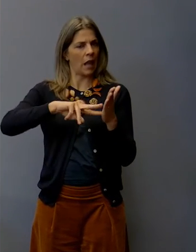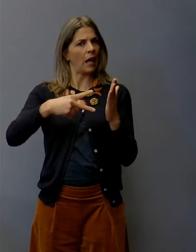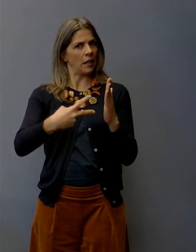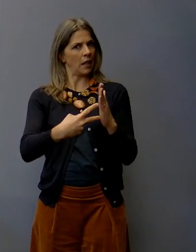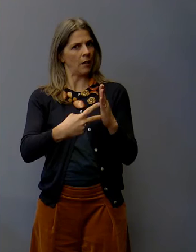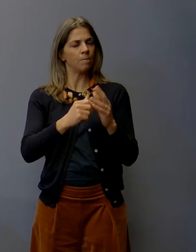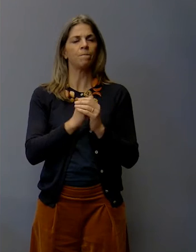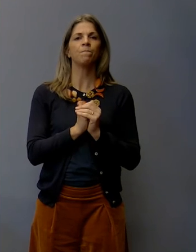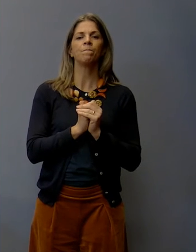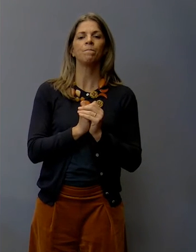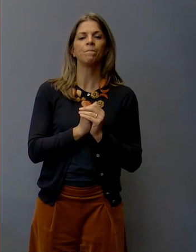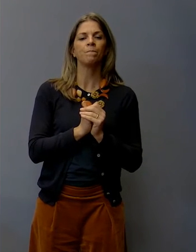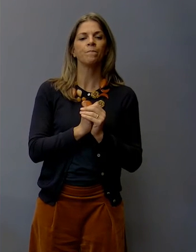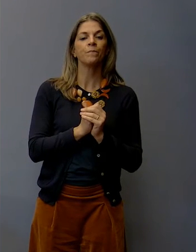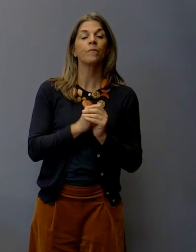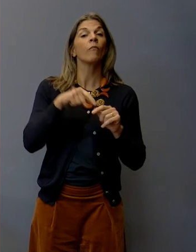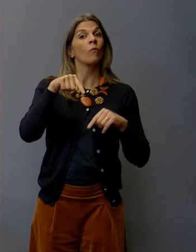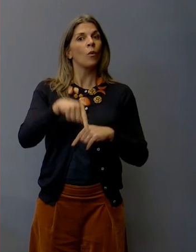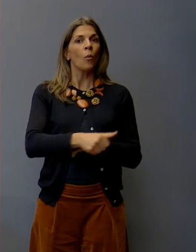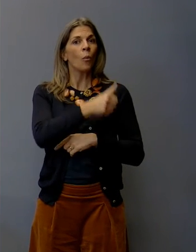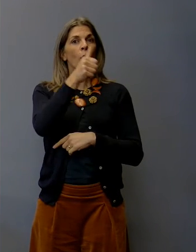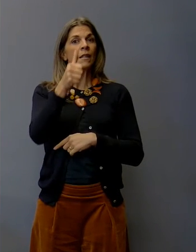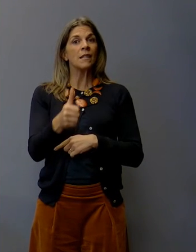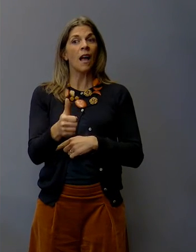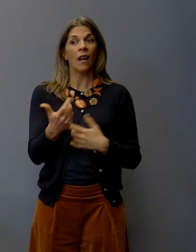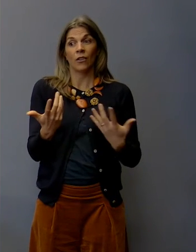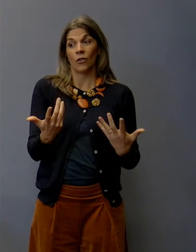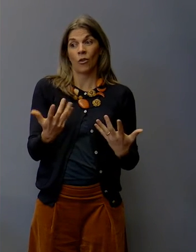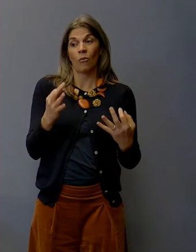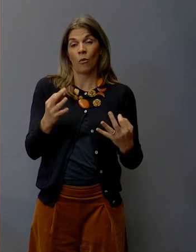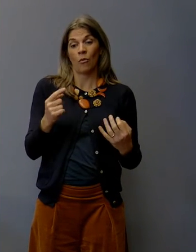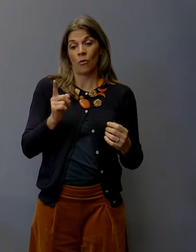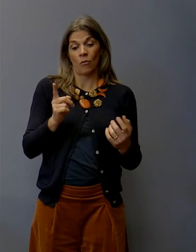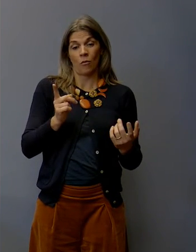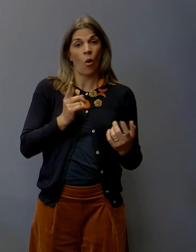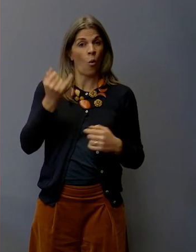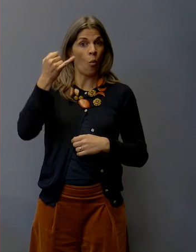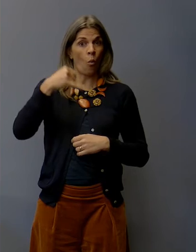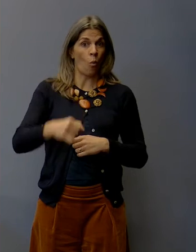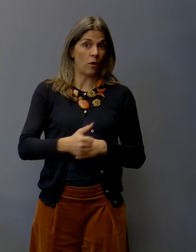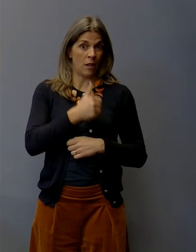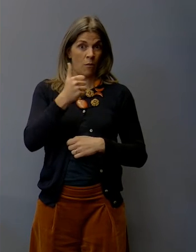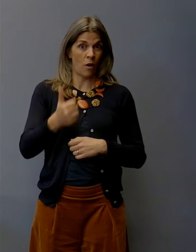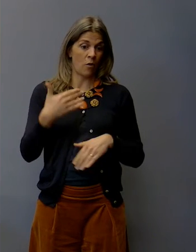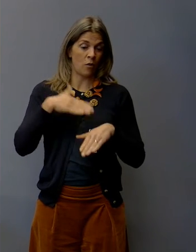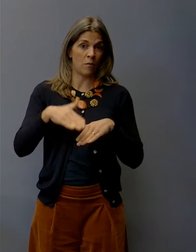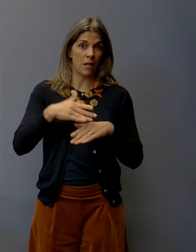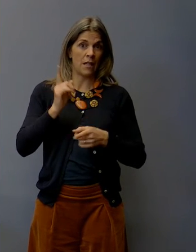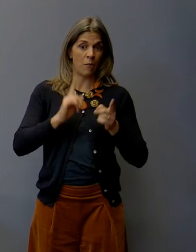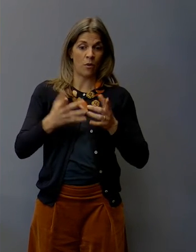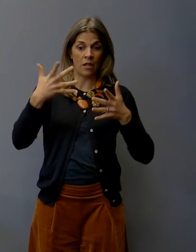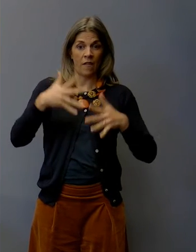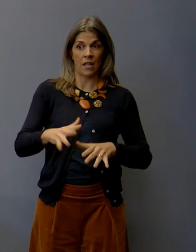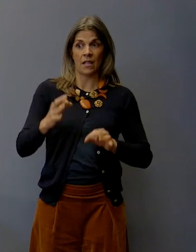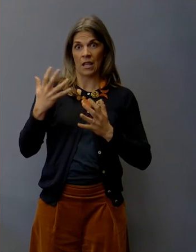essendo poi anche sostanzialmente l'ultimo anno della mia esperienza politica dopo dieci anni credo